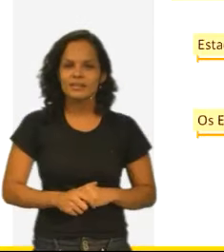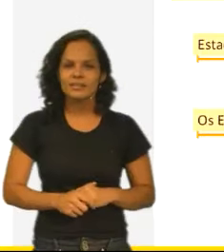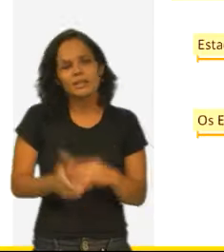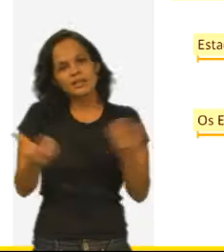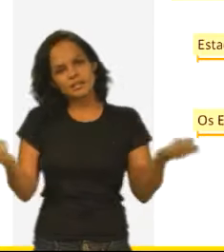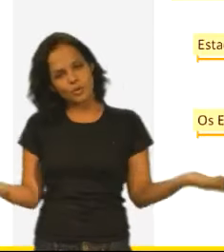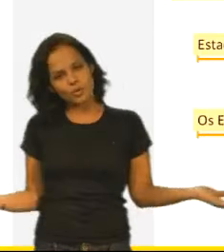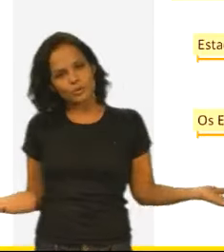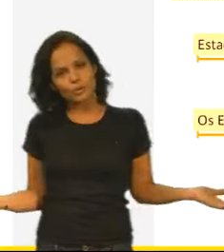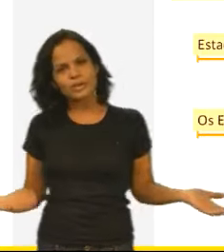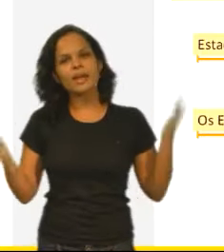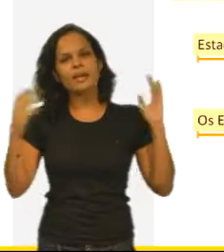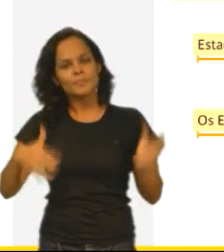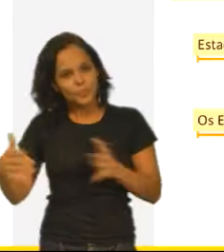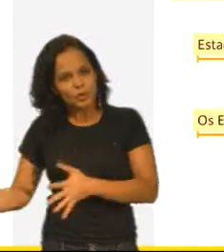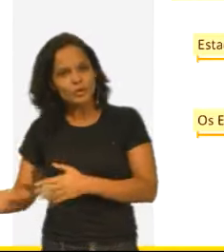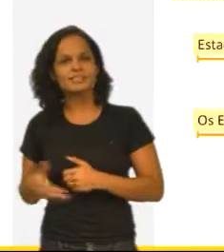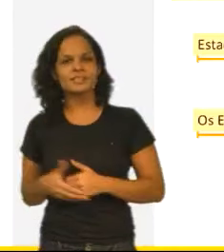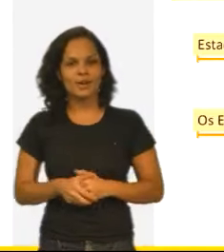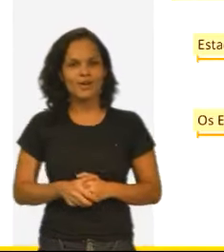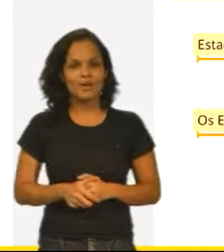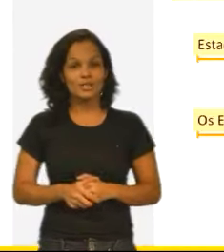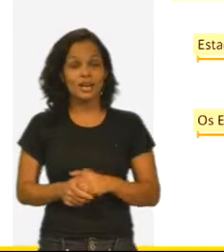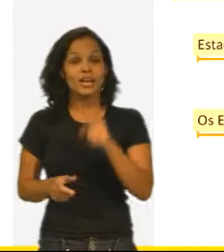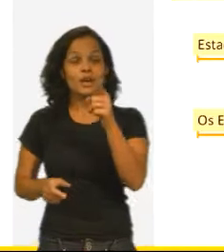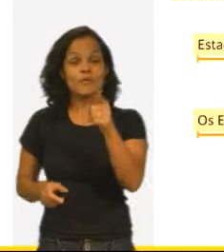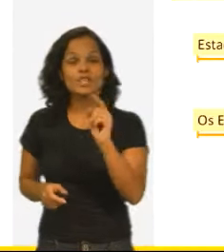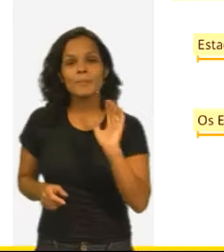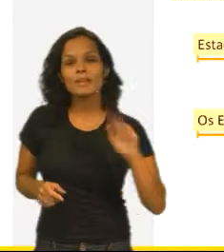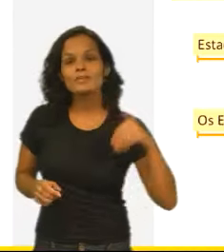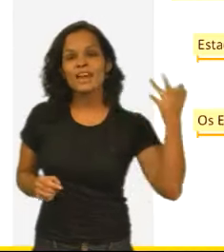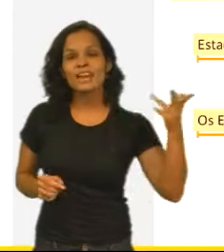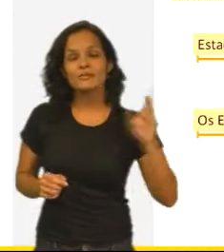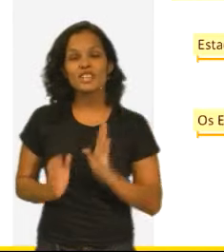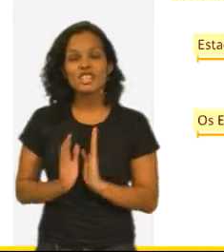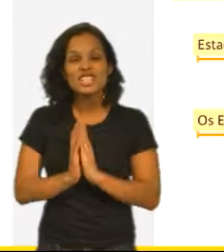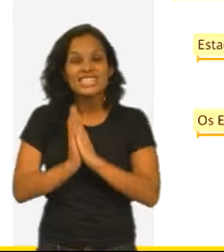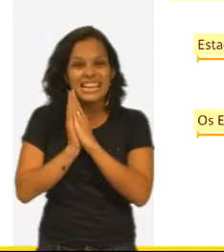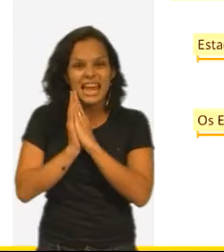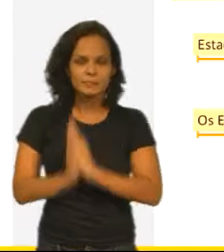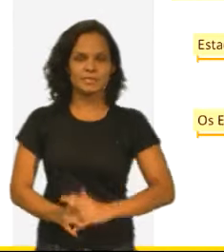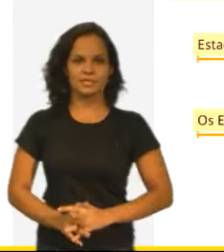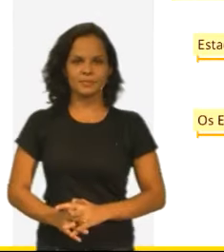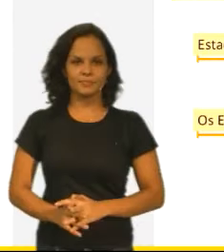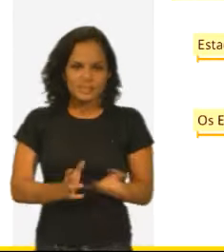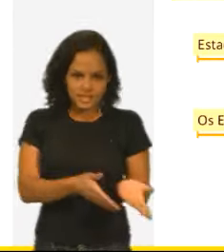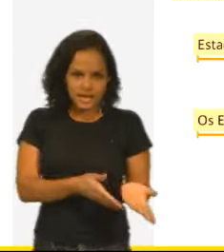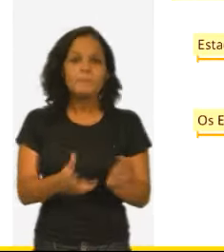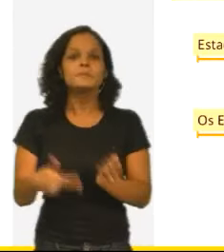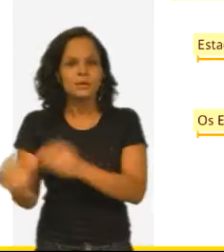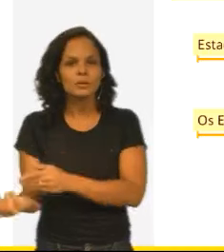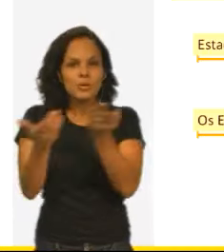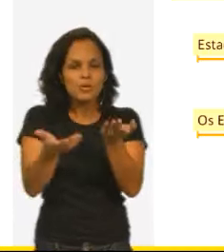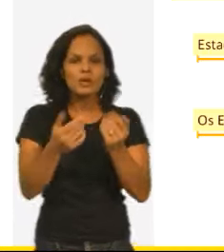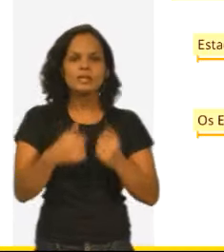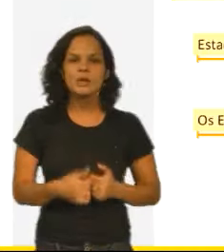país. Se concordou com a ideia, concordância ideológica. Eu vou chamar isso lá na frente de silepse. Silepse é quando concorda não